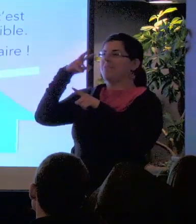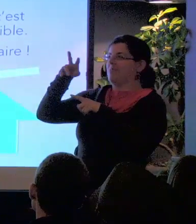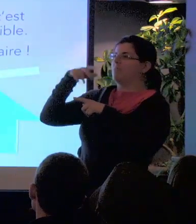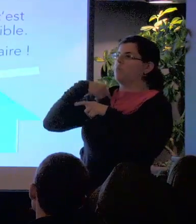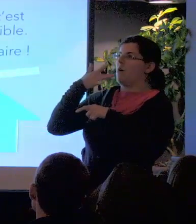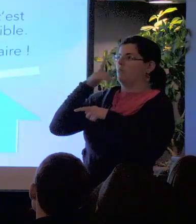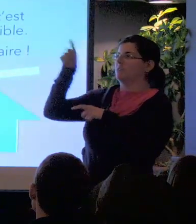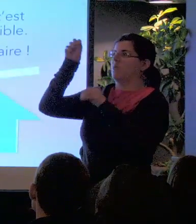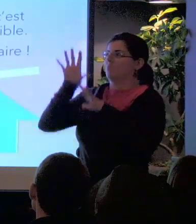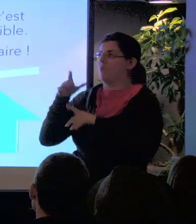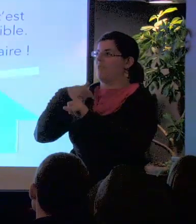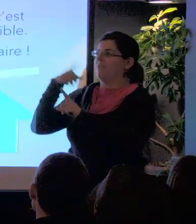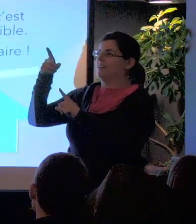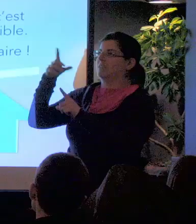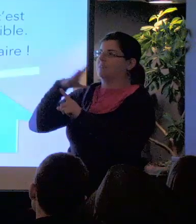attends,